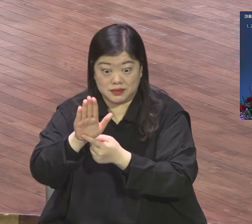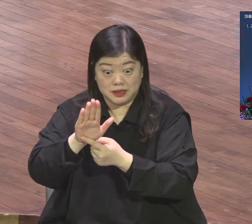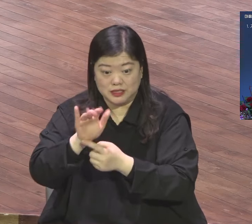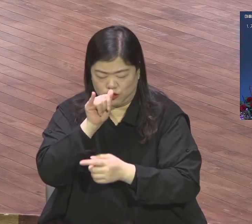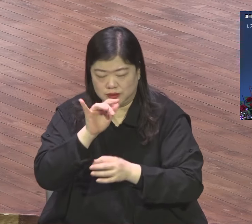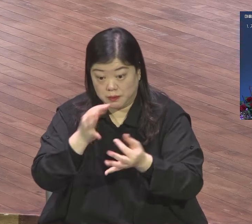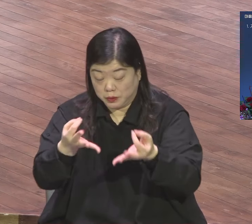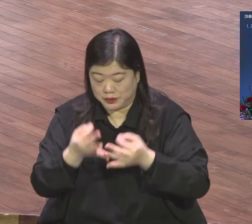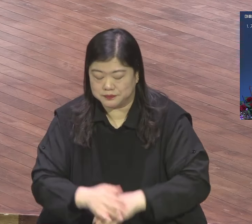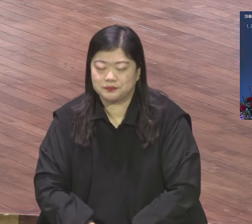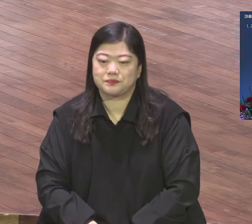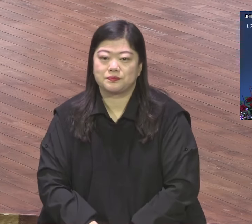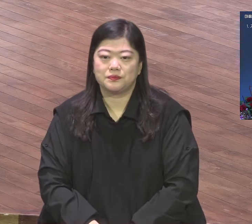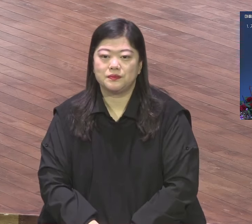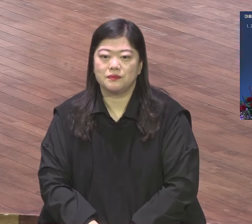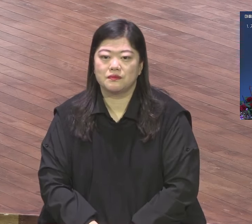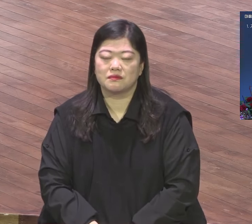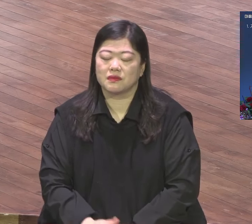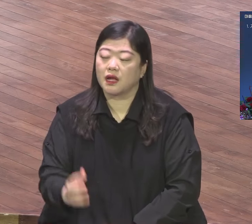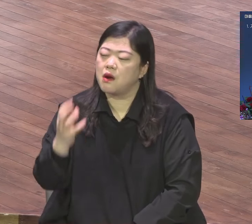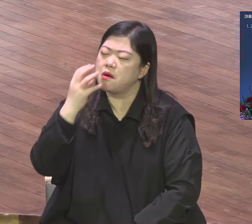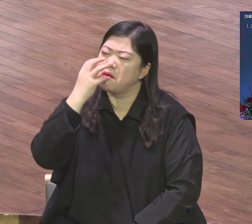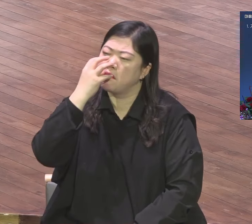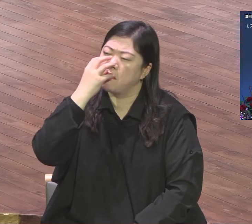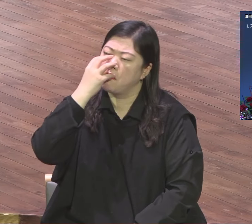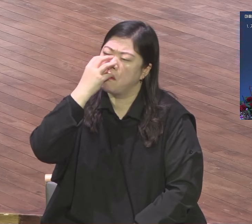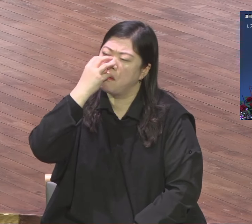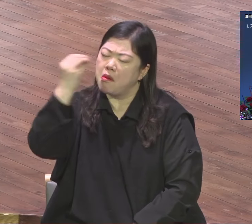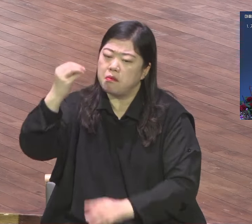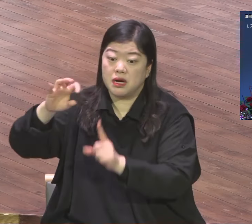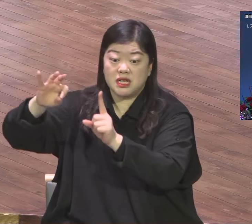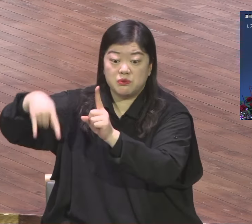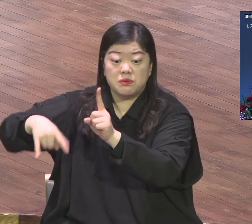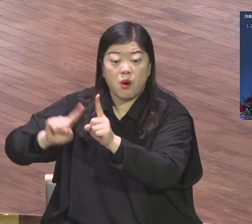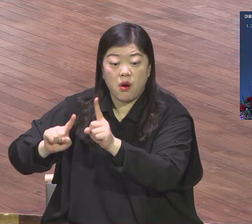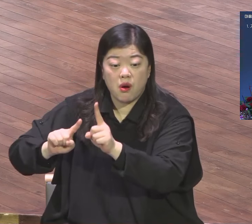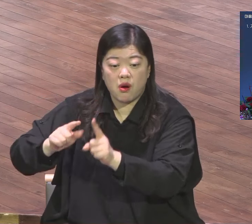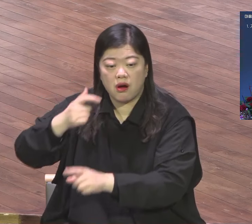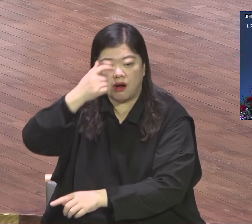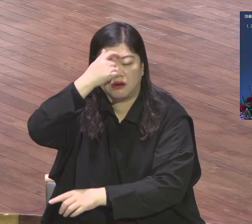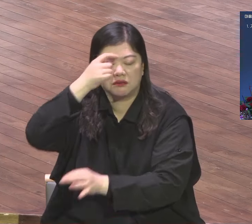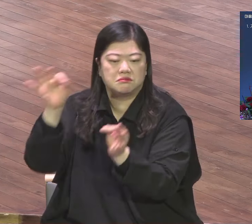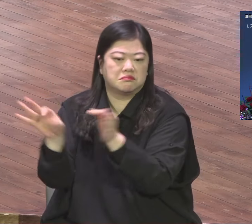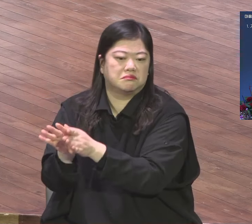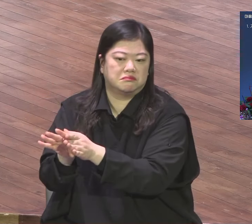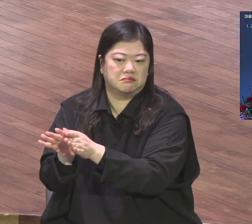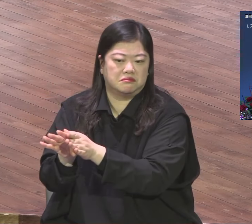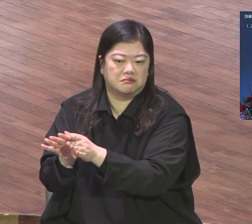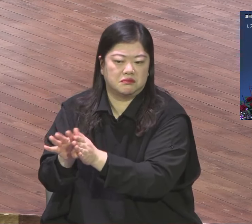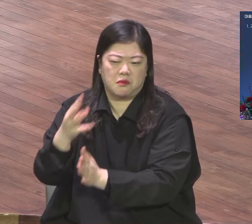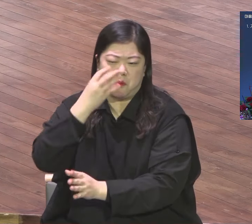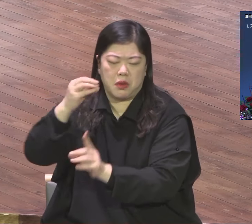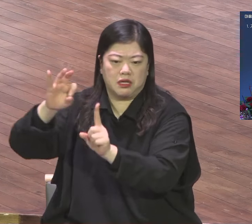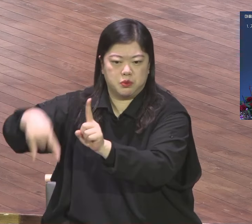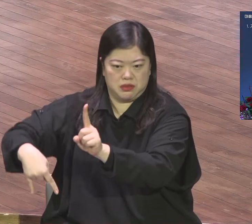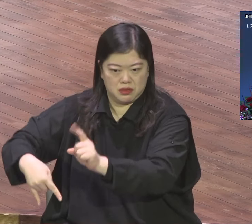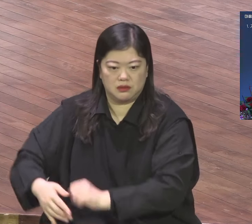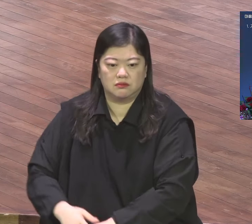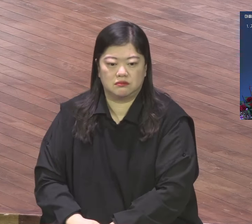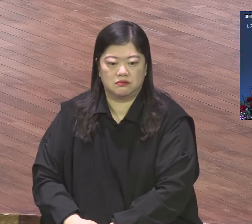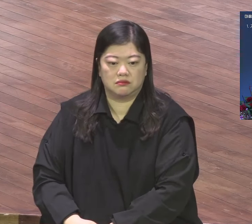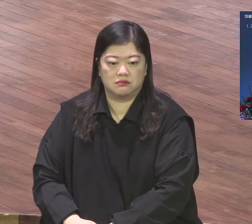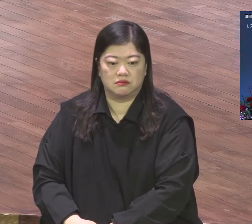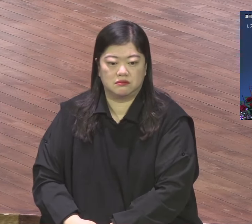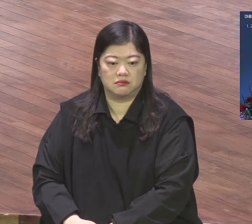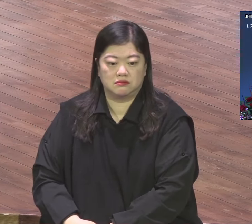들어보세요. 교만 중에 가장 무서운 교만은 기도하지 않는 교만이다. 기도는 자기